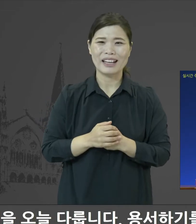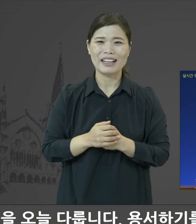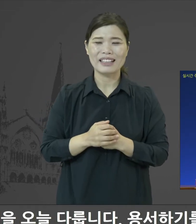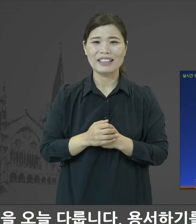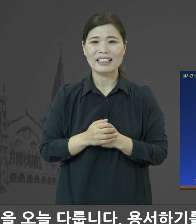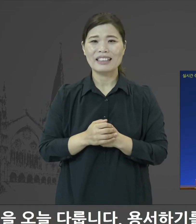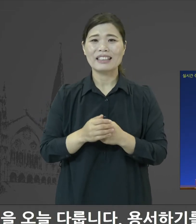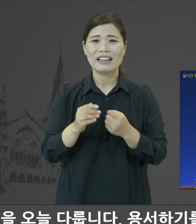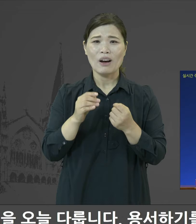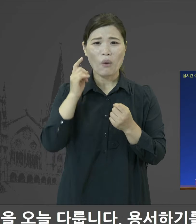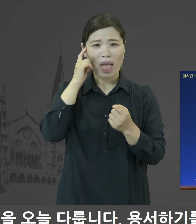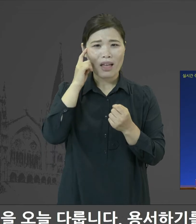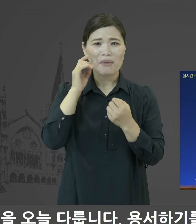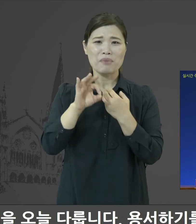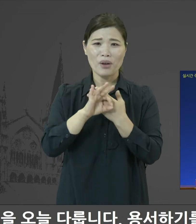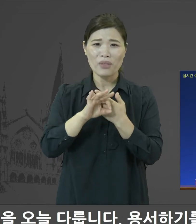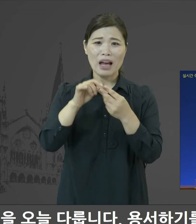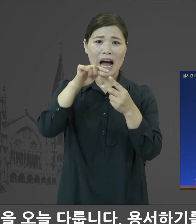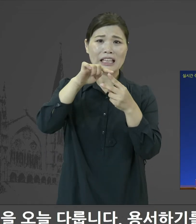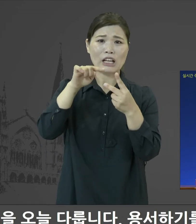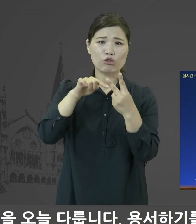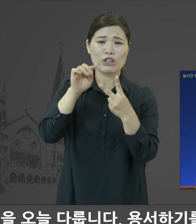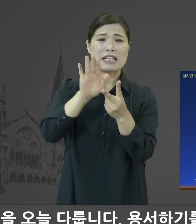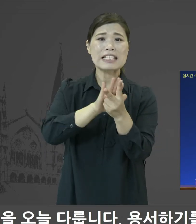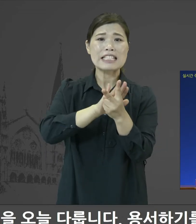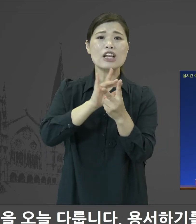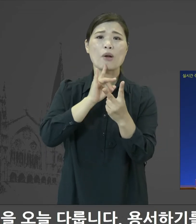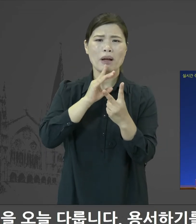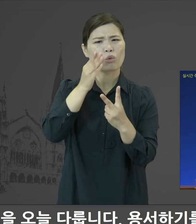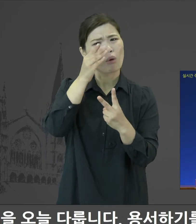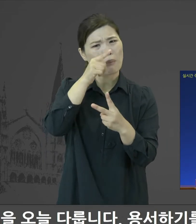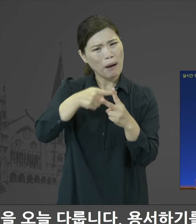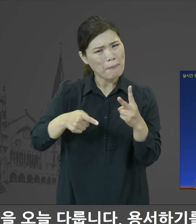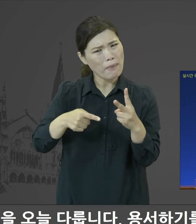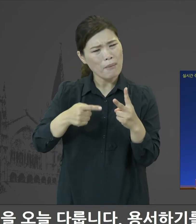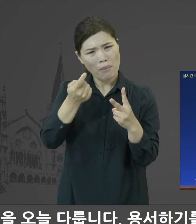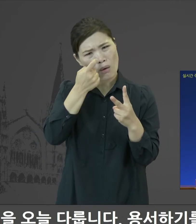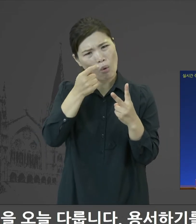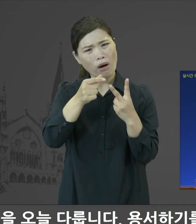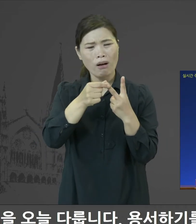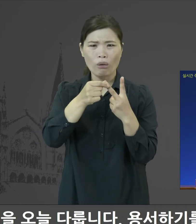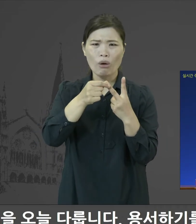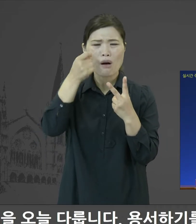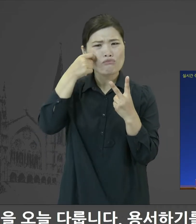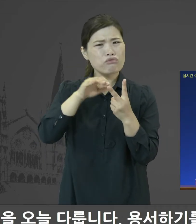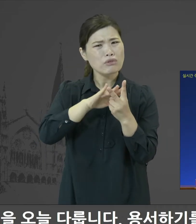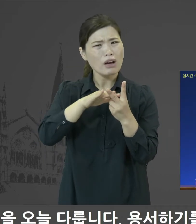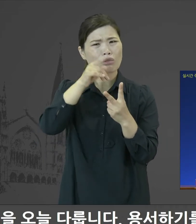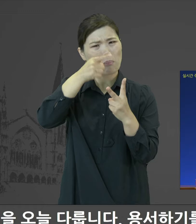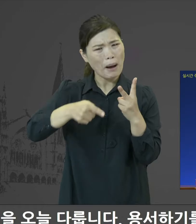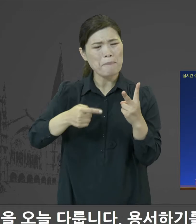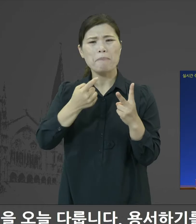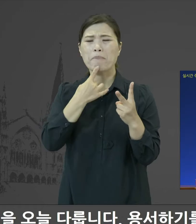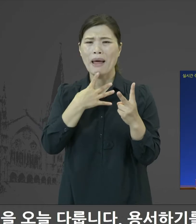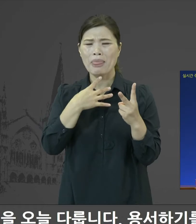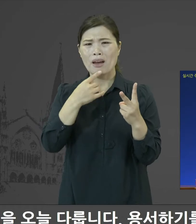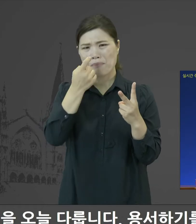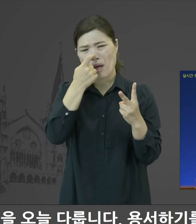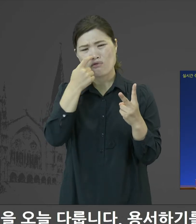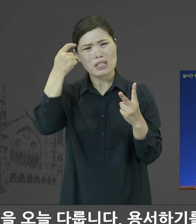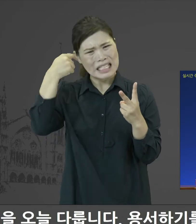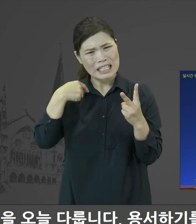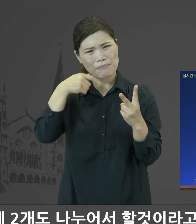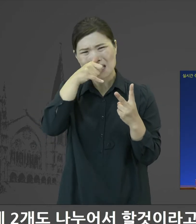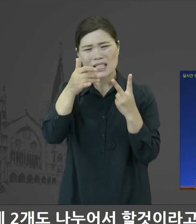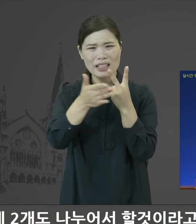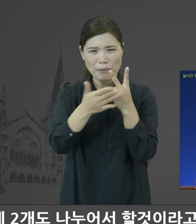붙여서 하니까 우리가 친절도 한 반쯤만 하는 것 같고 불쌍히 여기는 것도 한 반쯤만 배운 것 같아서 조금